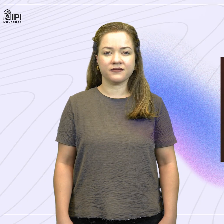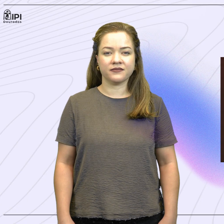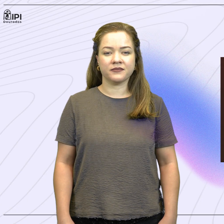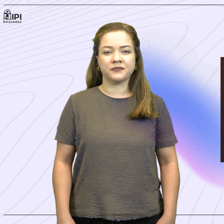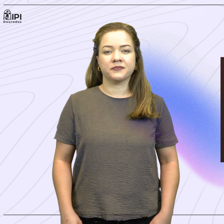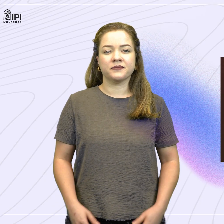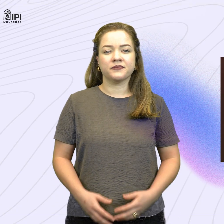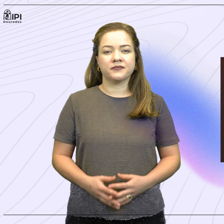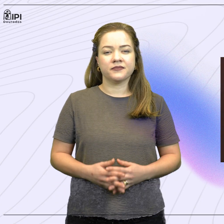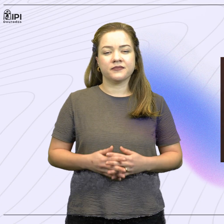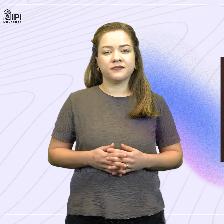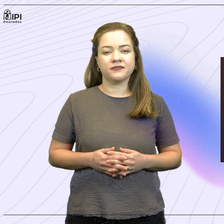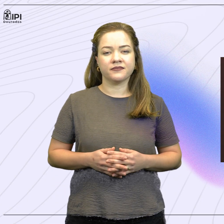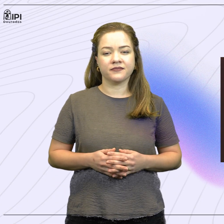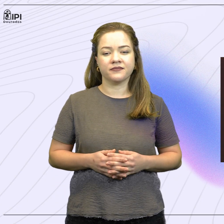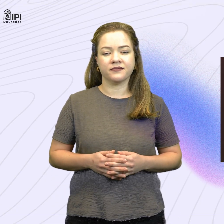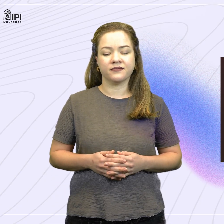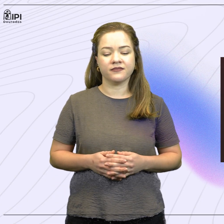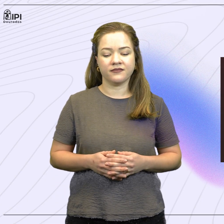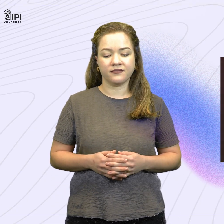pode se assentar.